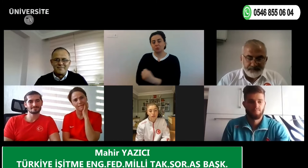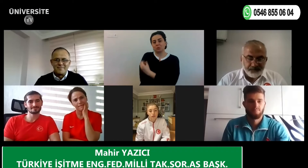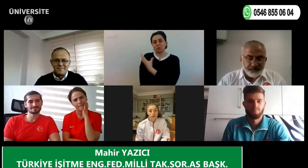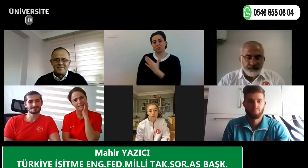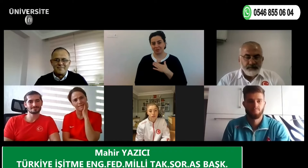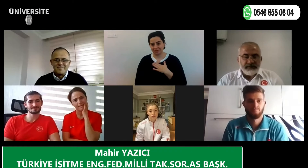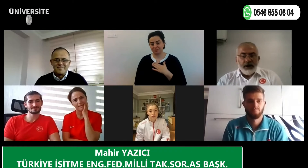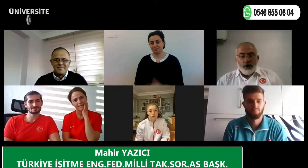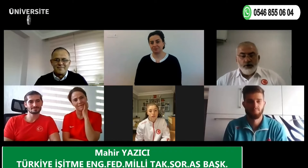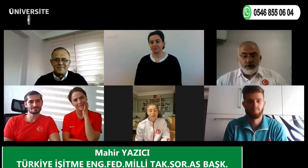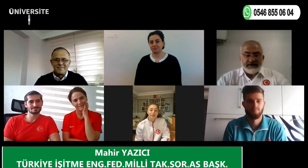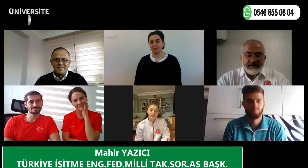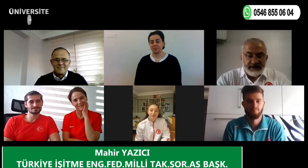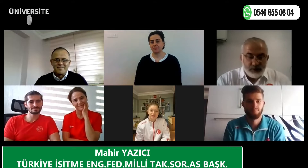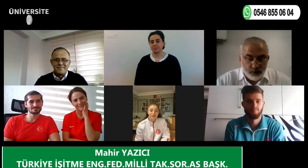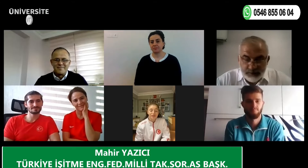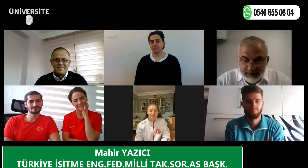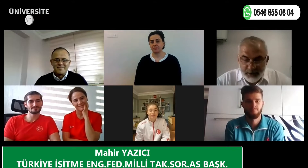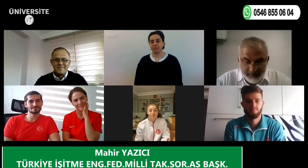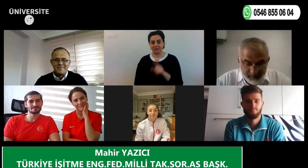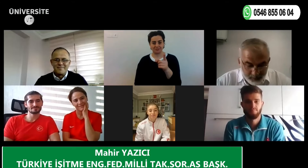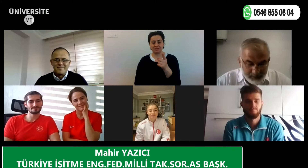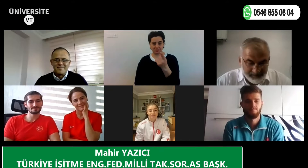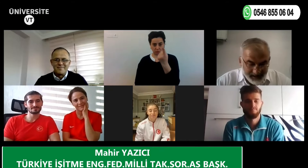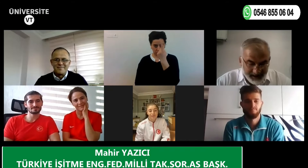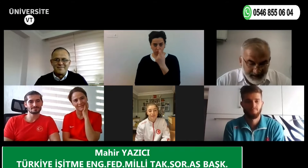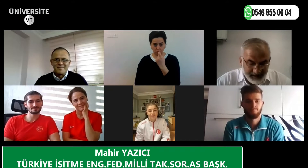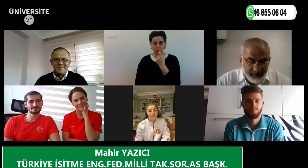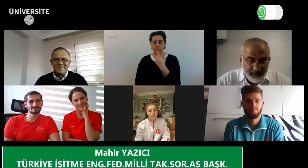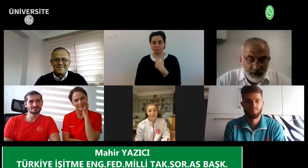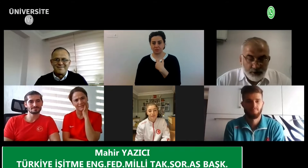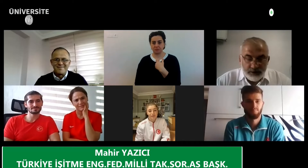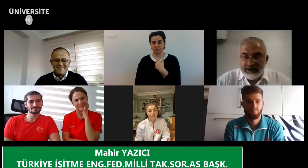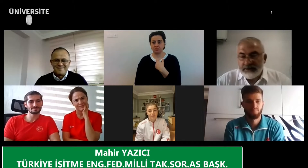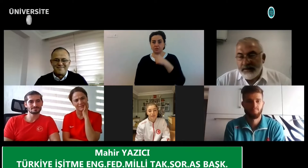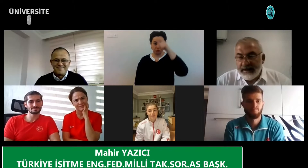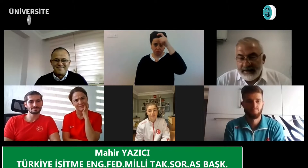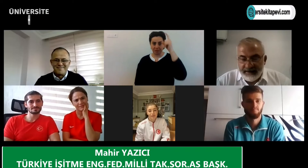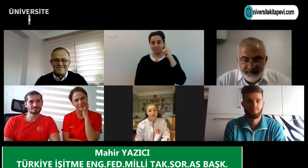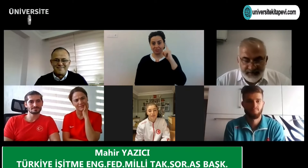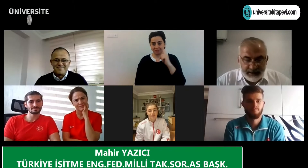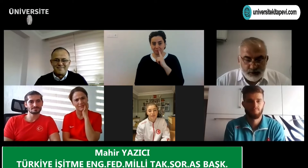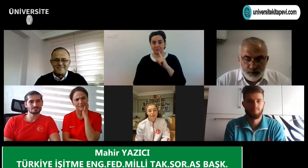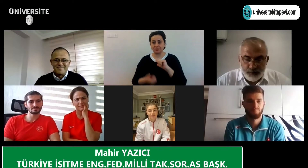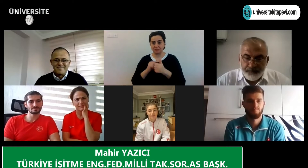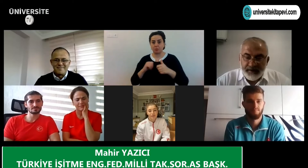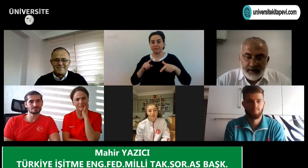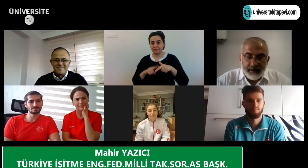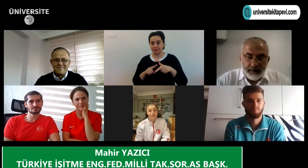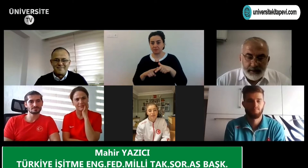gururlandım. Onun ötesinde sorunuza döneyim tabii, uzatmayayım gene. Türkiye İşitme Engelliler